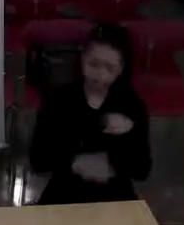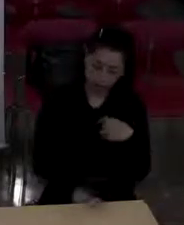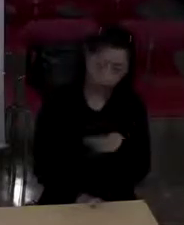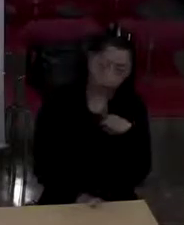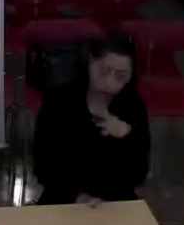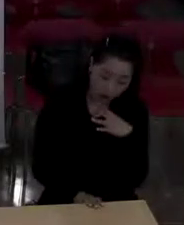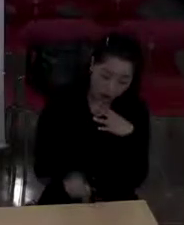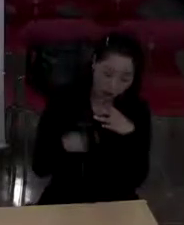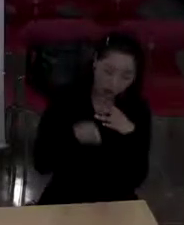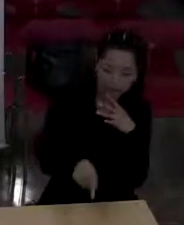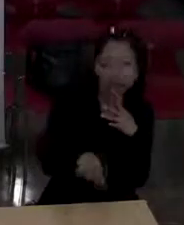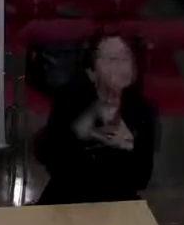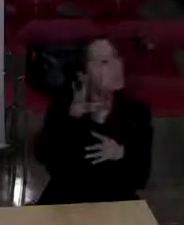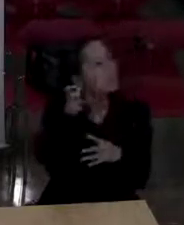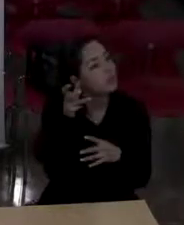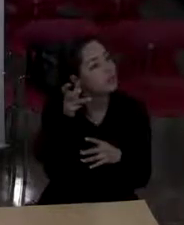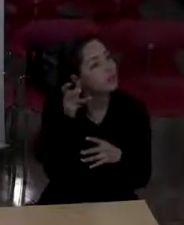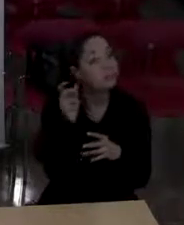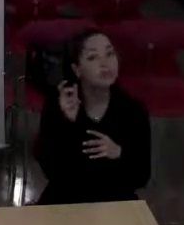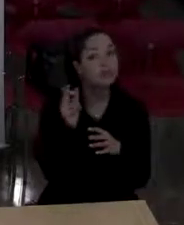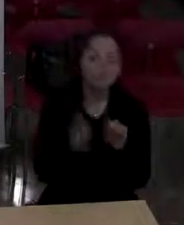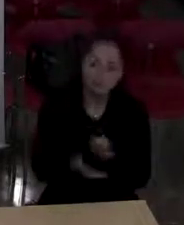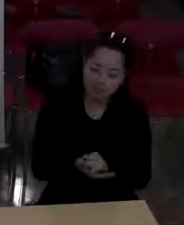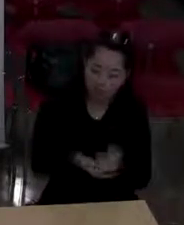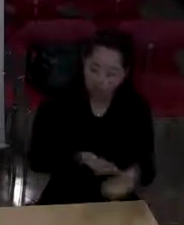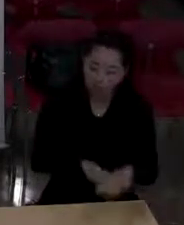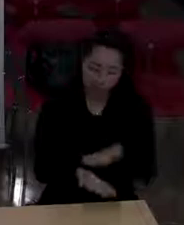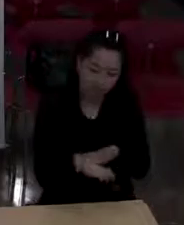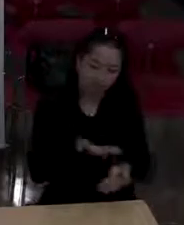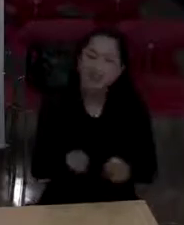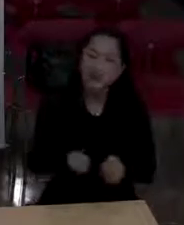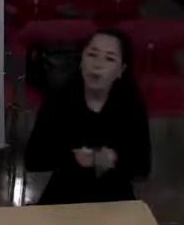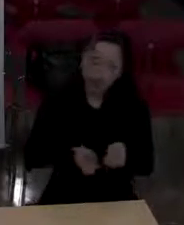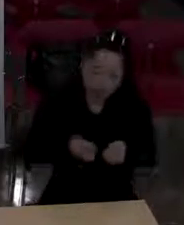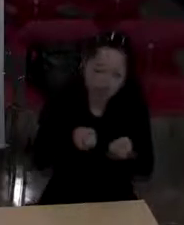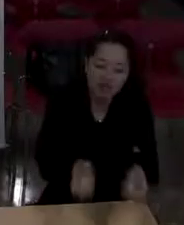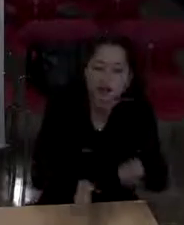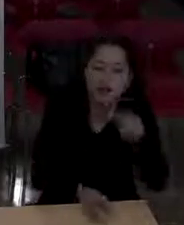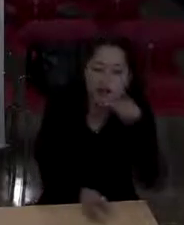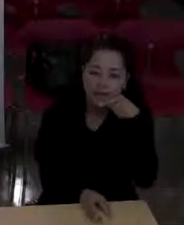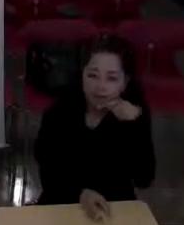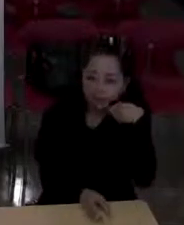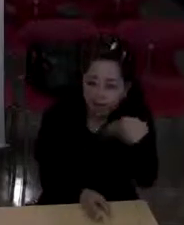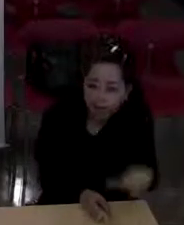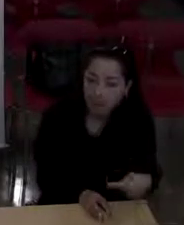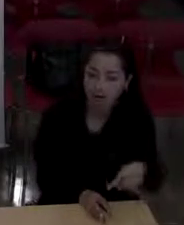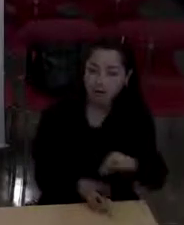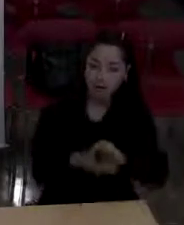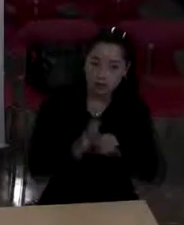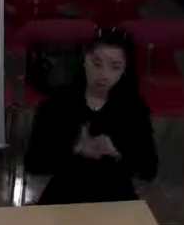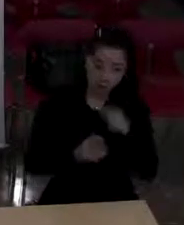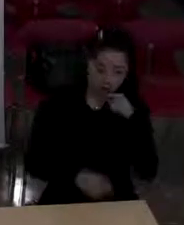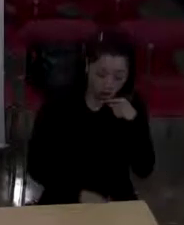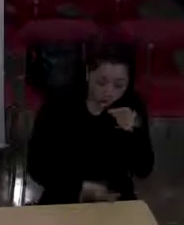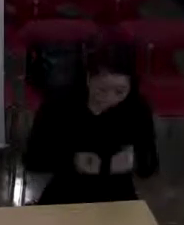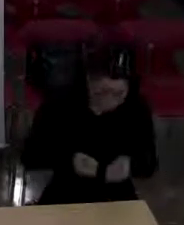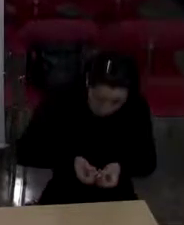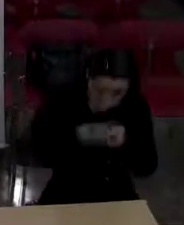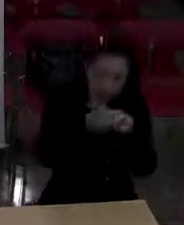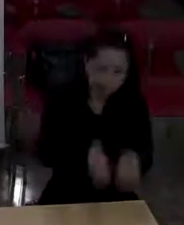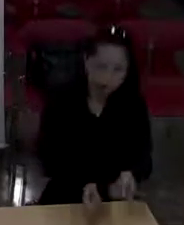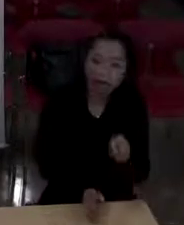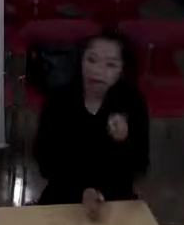de esa lengua que se le entrega al bebé, él va a empezar a escuchar a través de todas esas estructuras